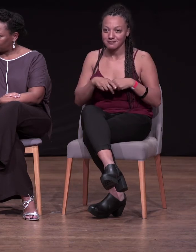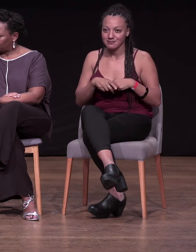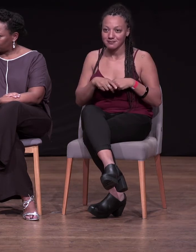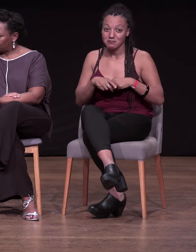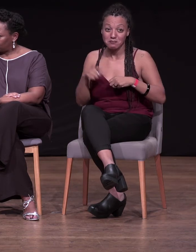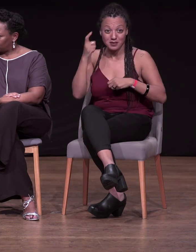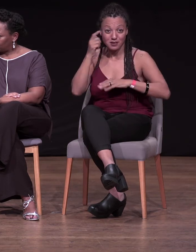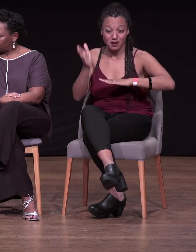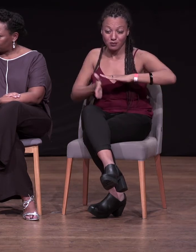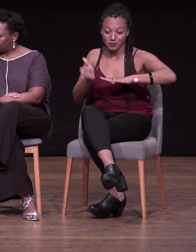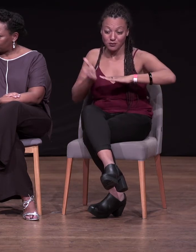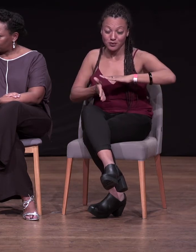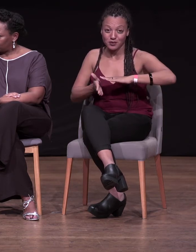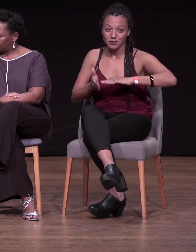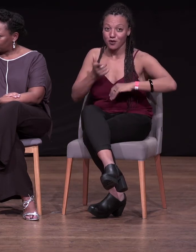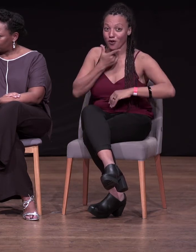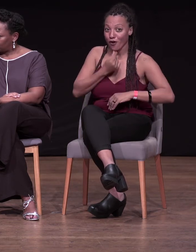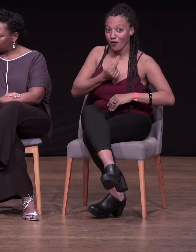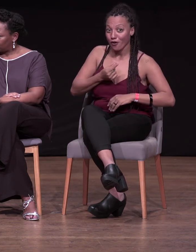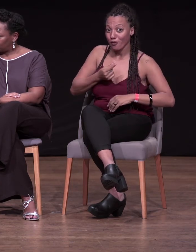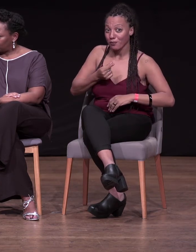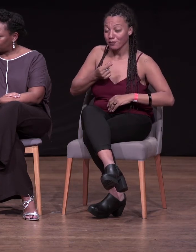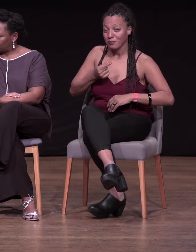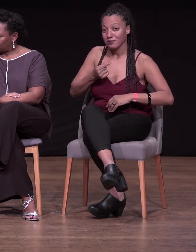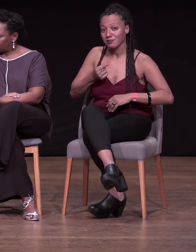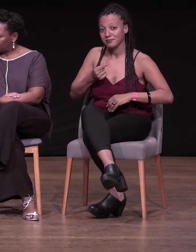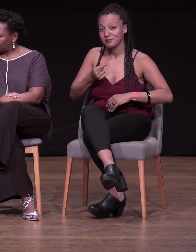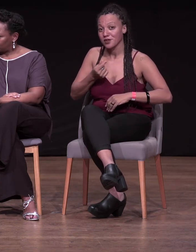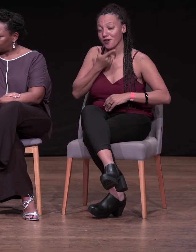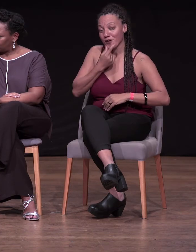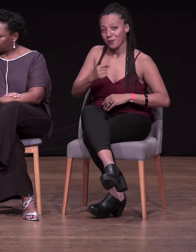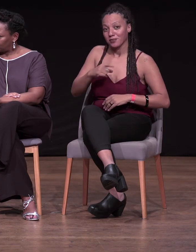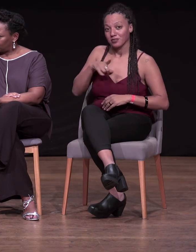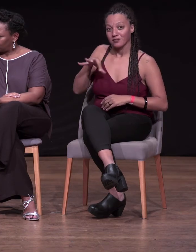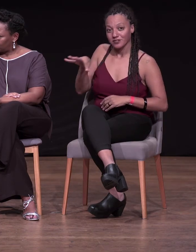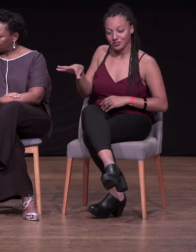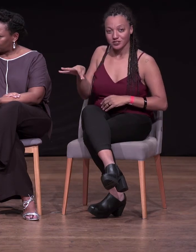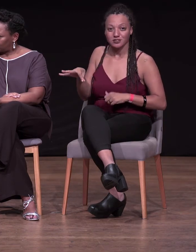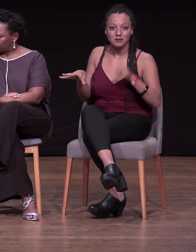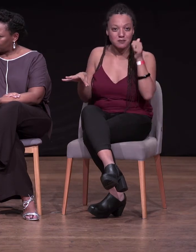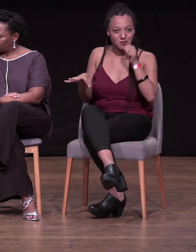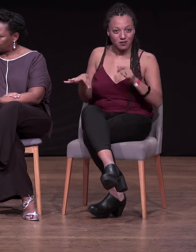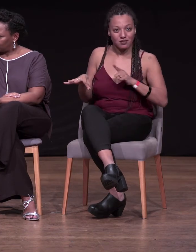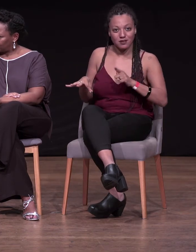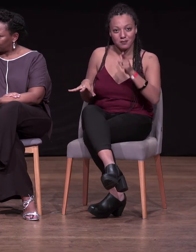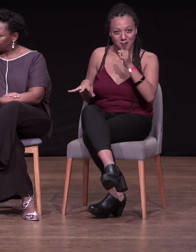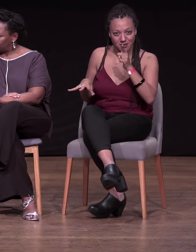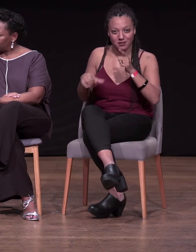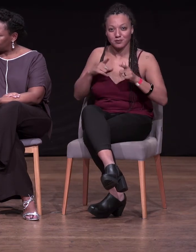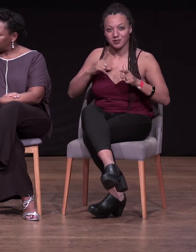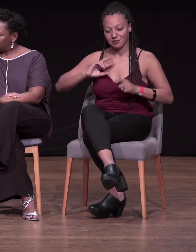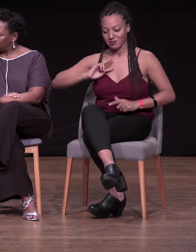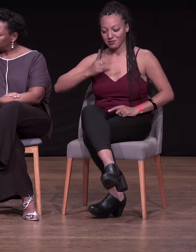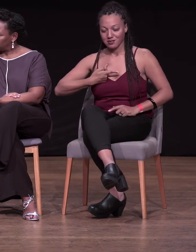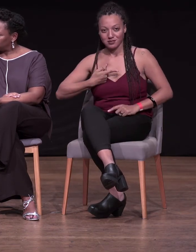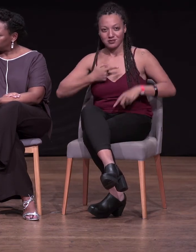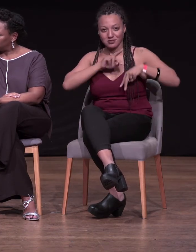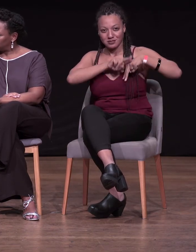Contemporâneas, né? Quer ser um homem com vagina, quer ser uma mulher com pênis e para aí vai a questão trans de corpos não binários, né? Então é uma reflexão